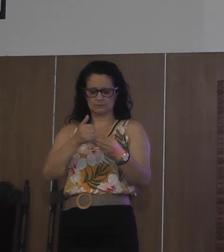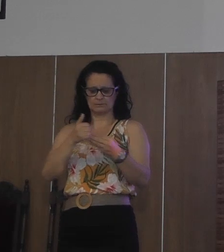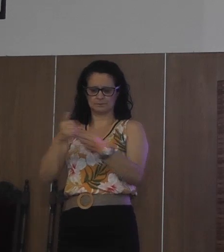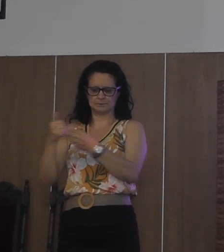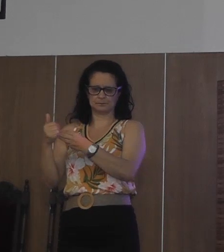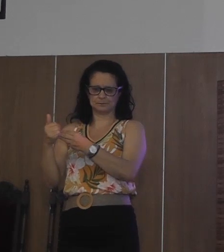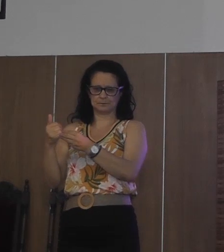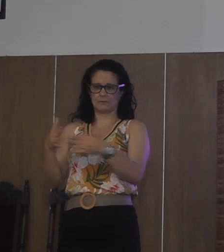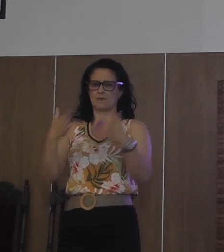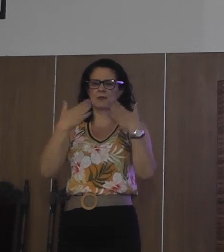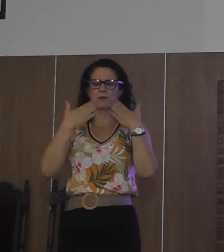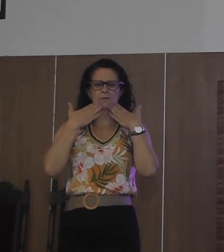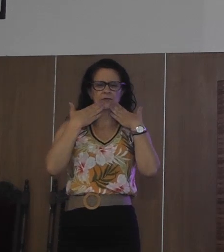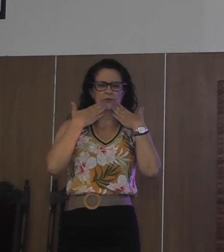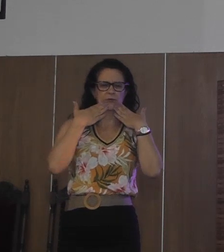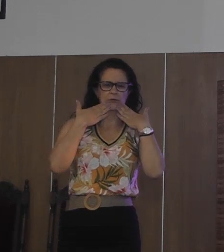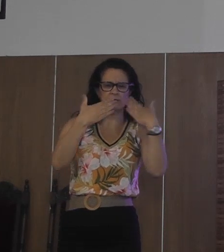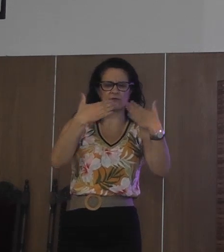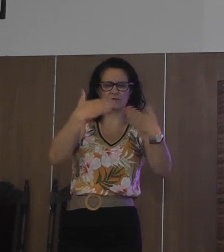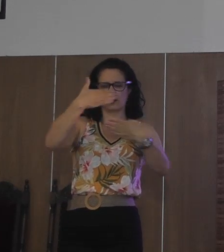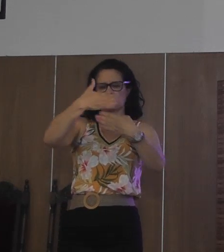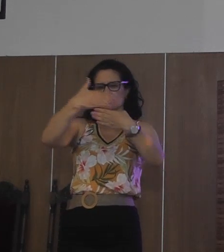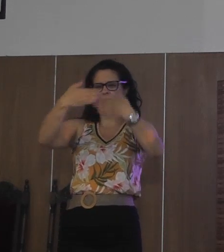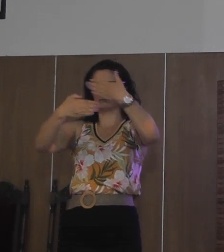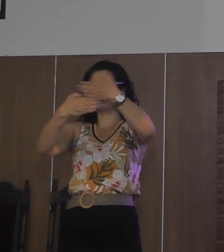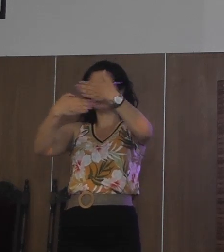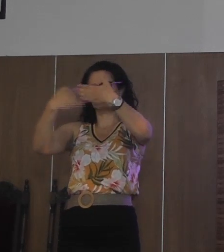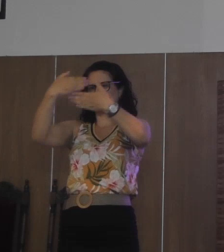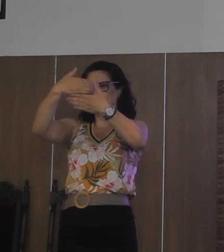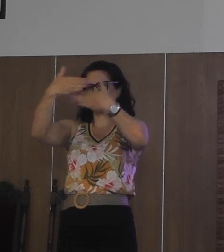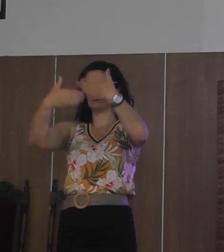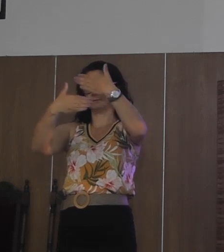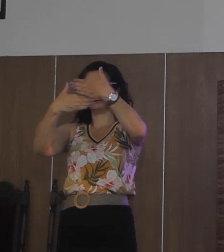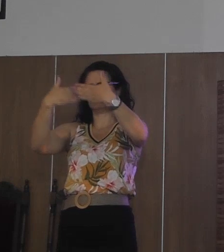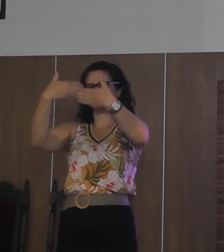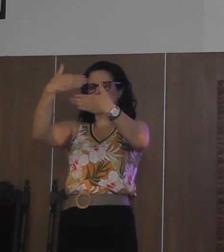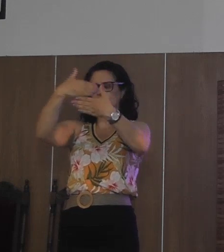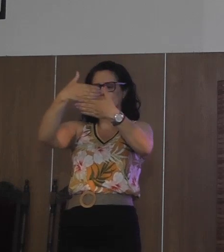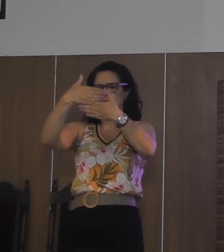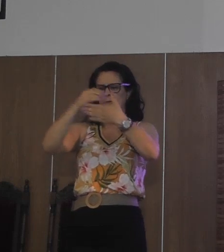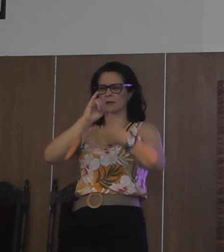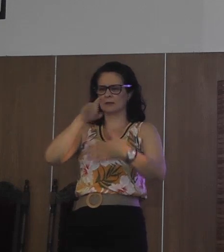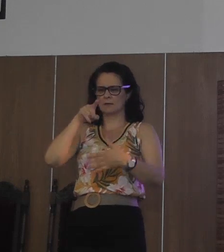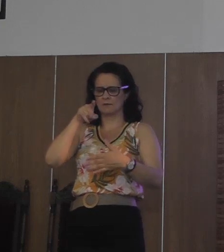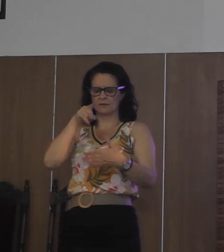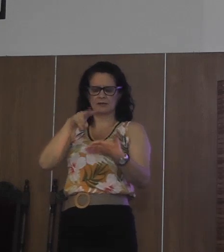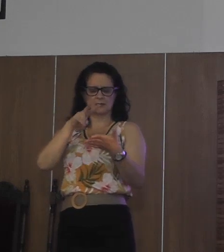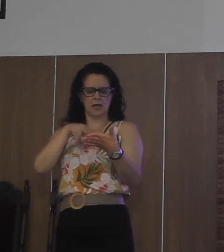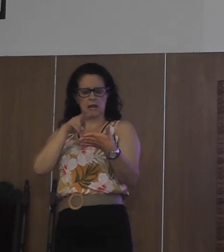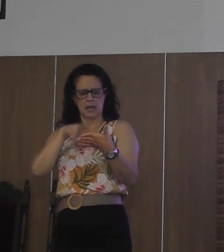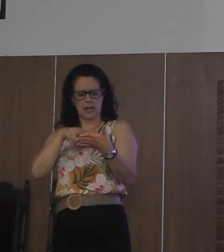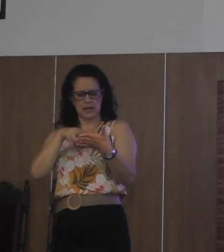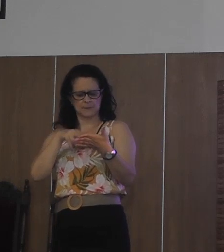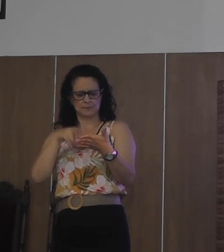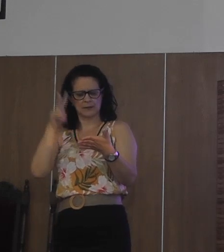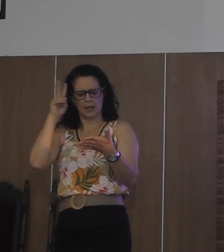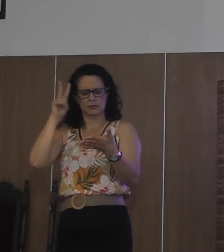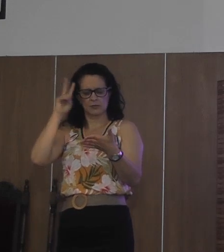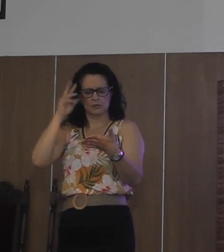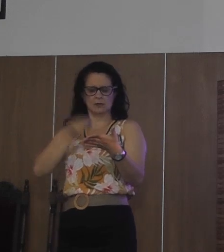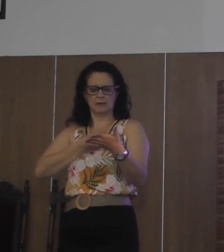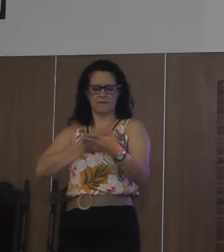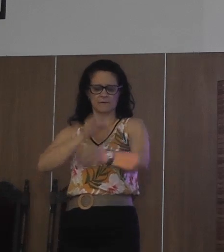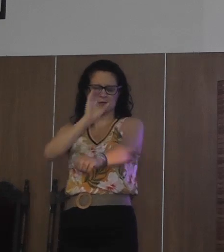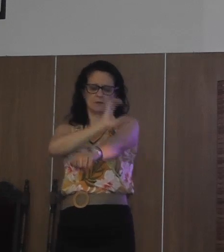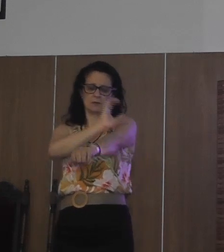quando ele está de frente para aquela muralha, se você ler um pouco sobre a história dos cananeus, você vai ver que em Jericó a muralha